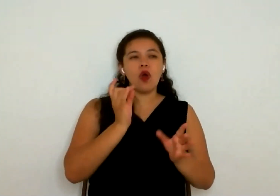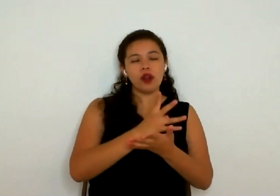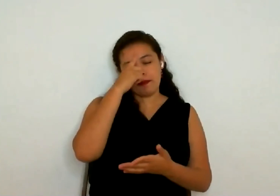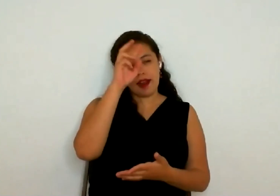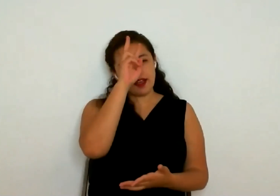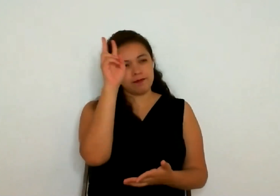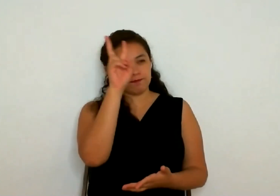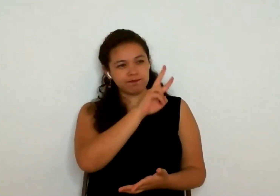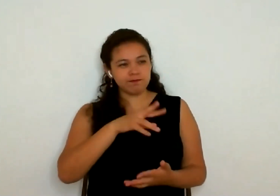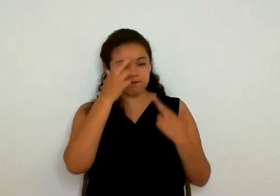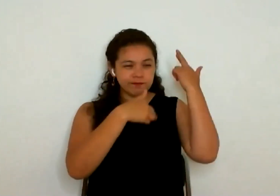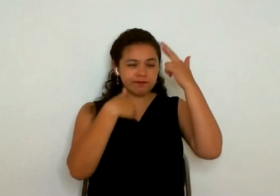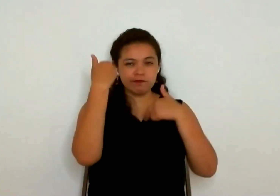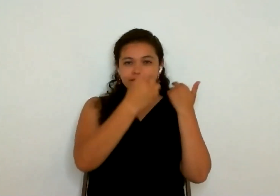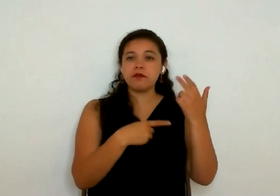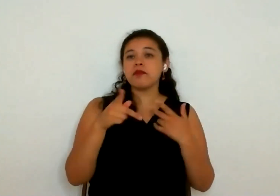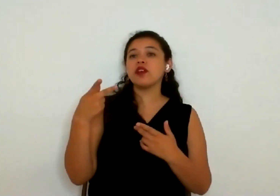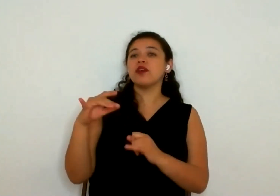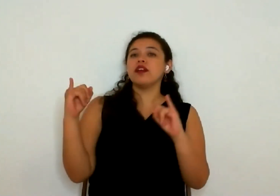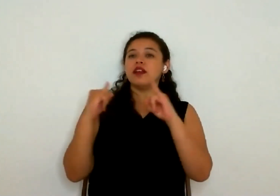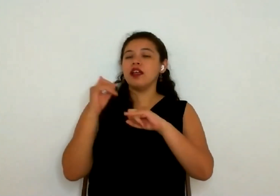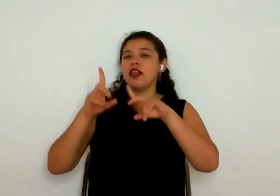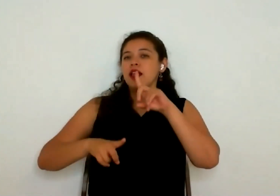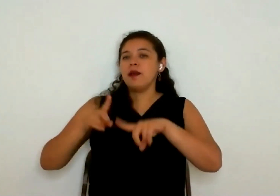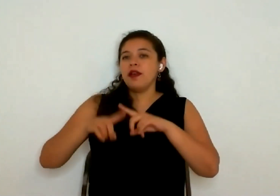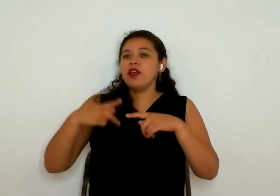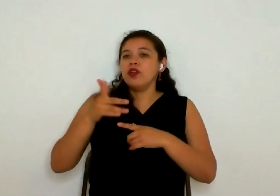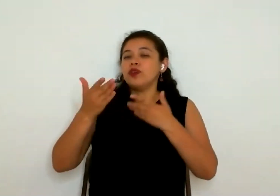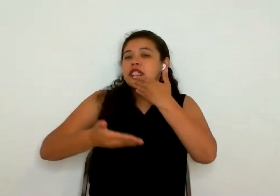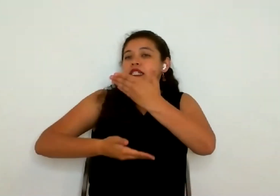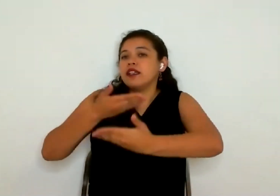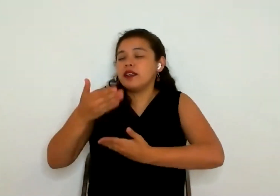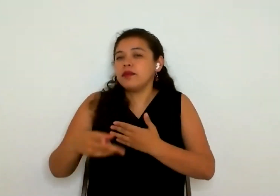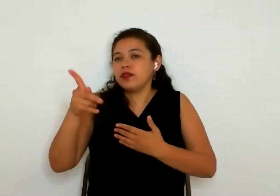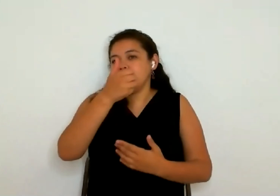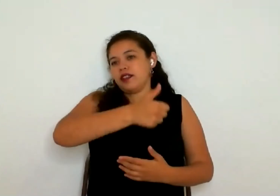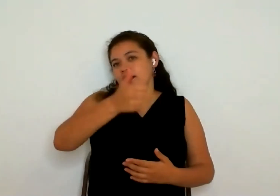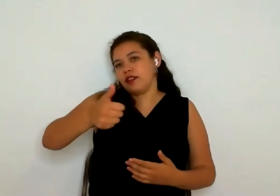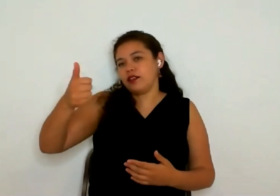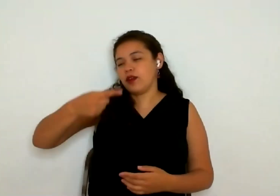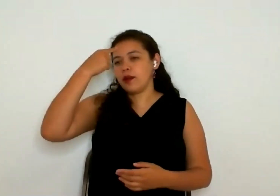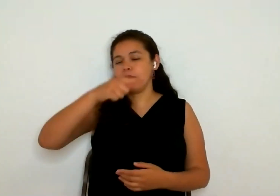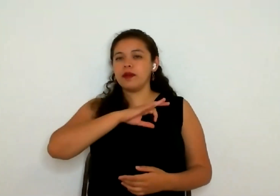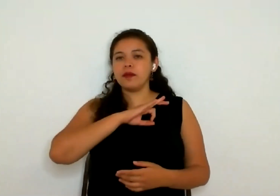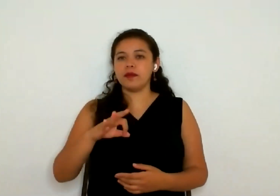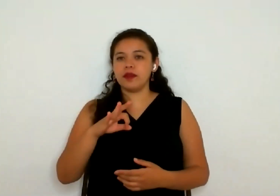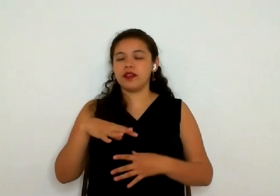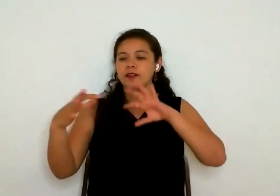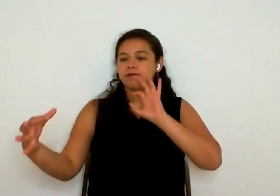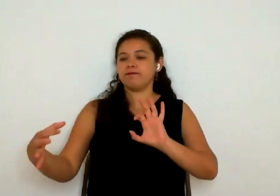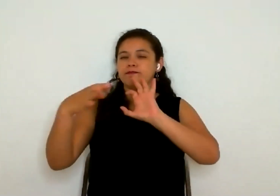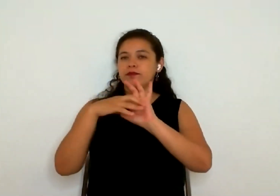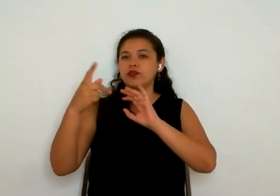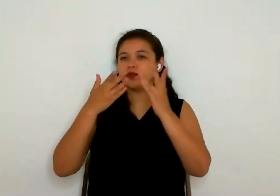institución va a depender también del tipo de servicios que proporciona para poder adecuar su